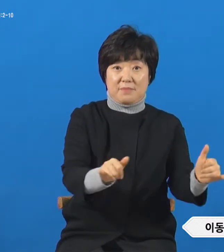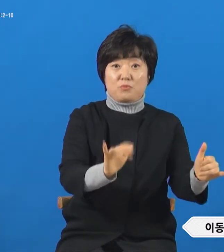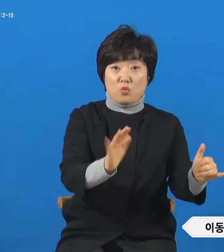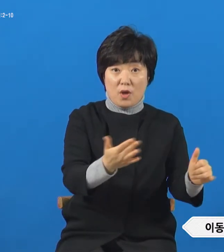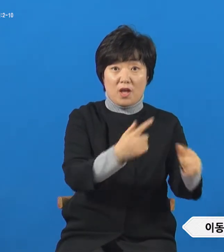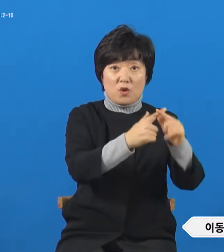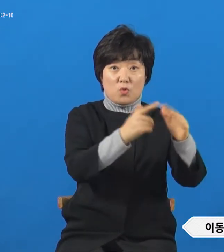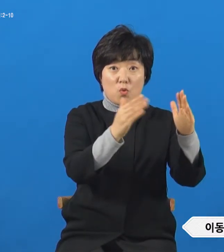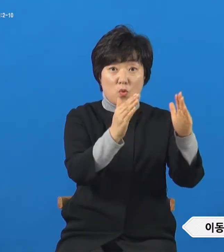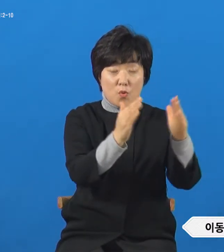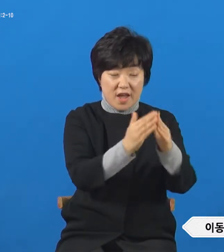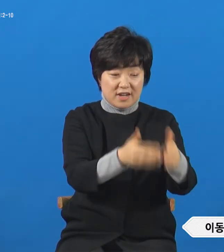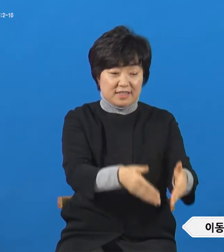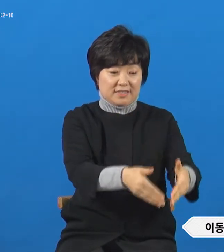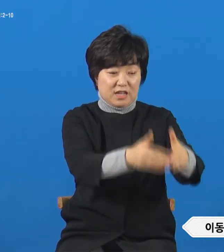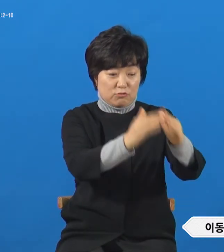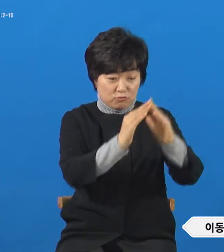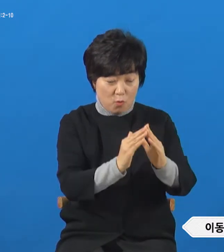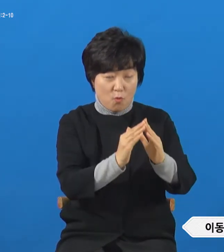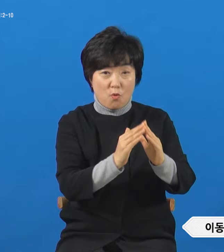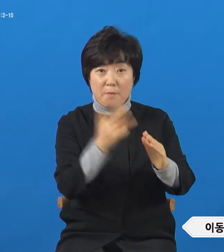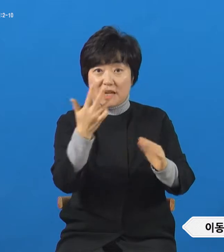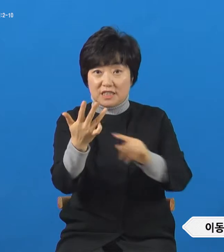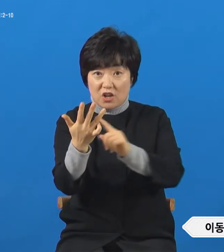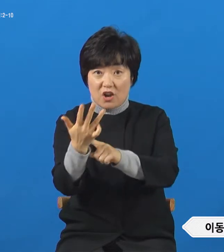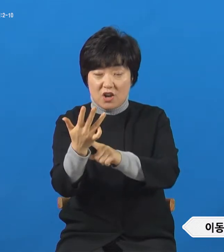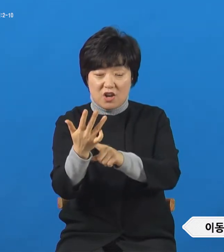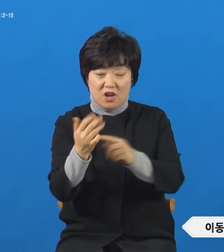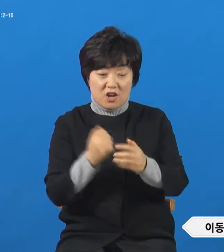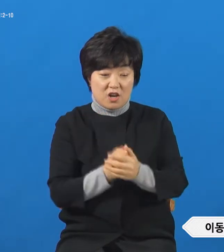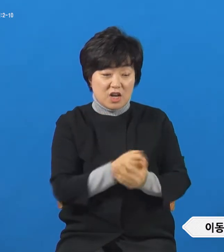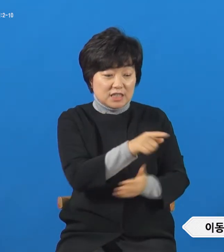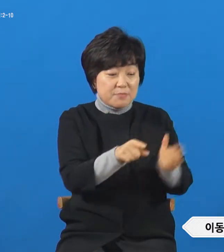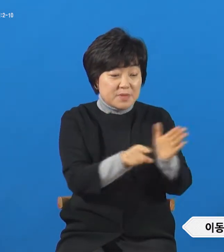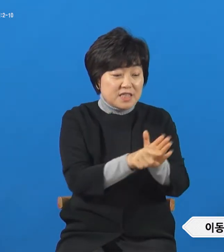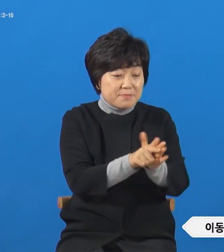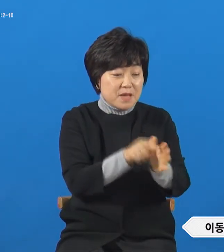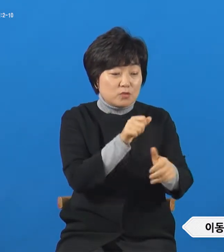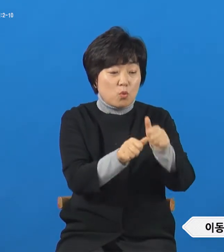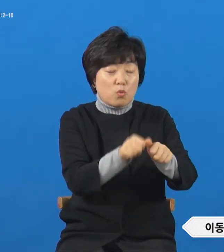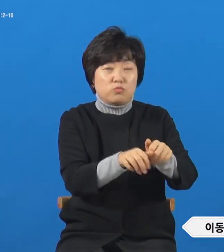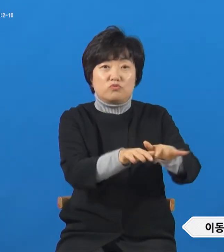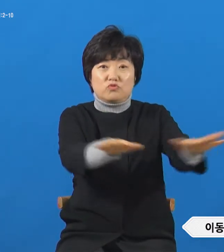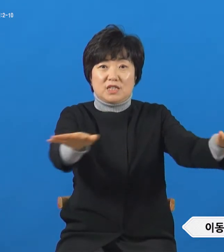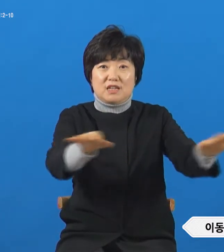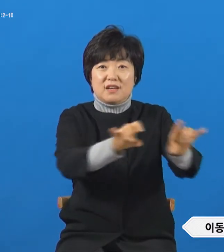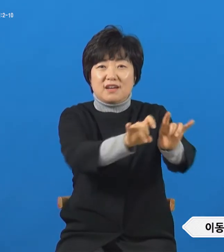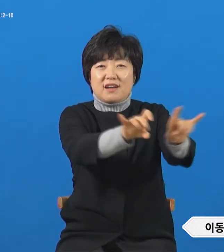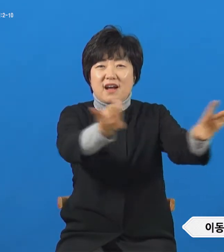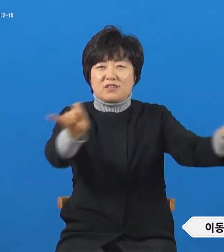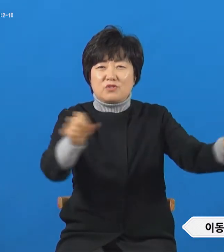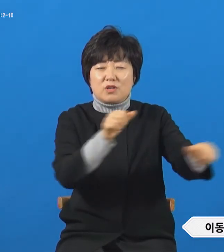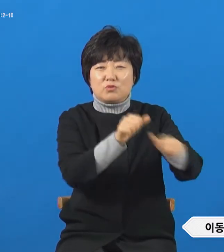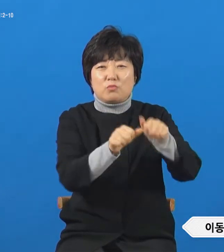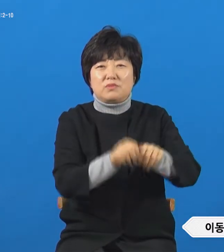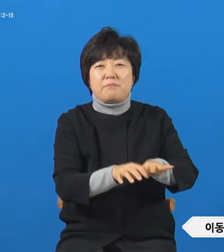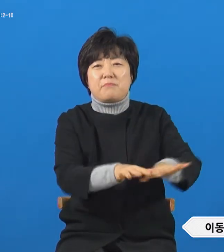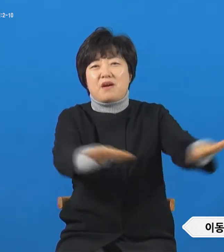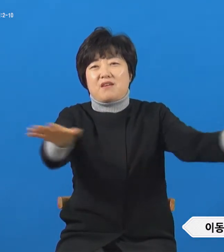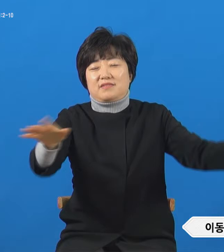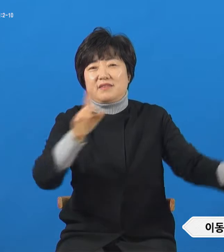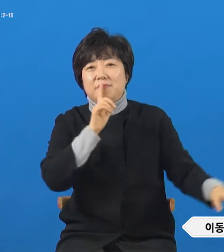교회를 공동체를 세우게 되었고 8절에 의하면 그들의 믿음의 소문은 그 당시 각처에 퍼졌다라고